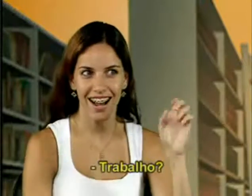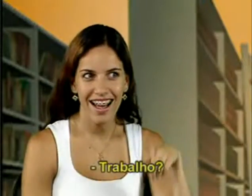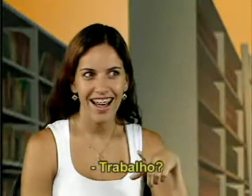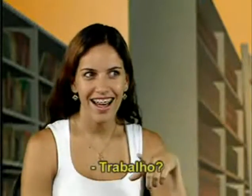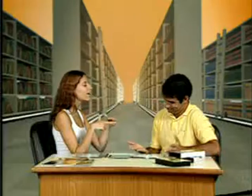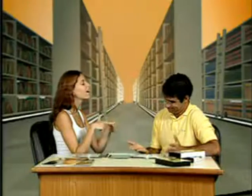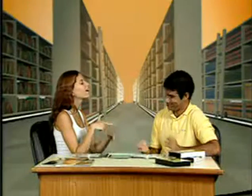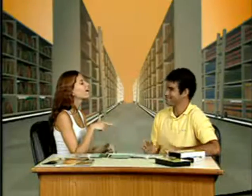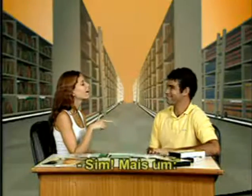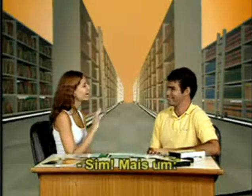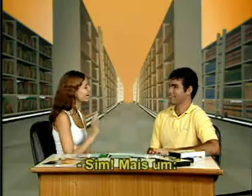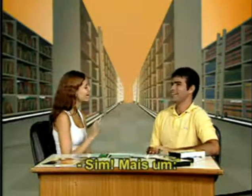Trabalho? Sim.